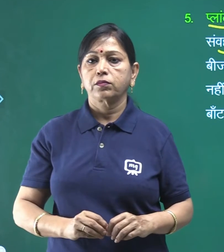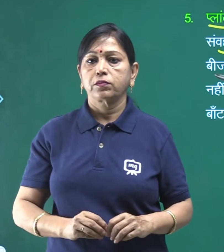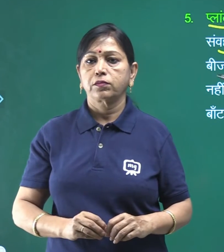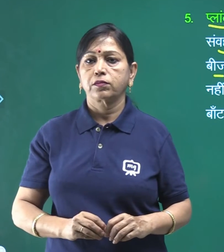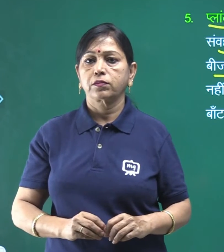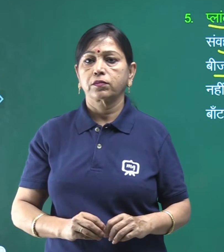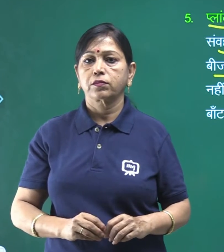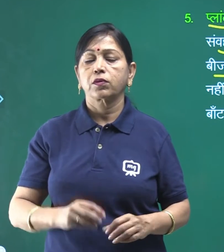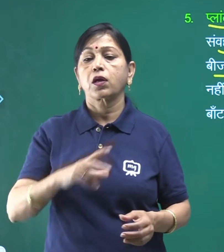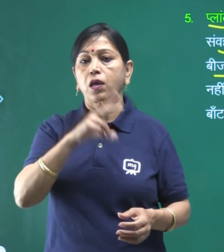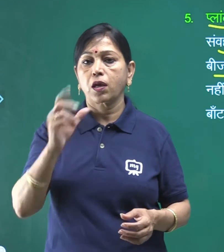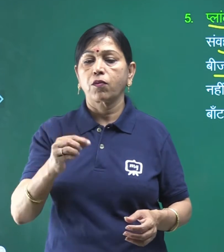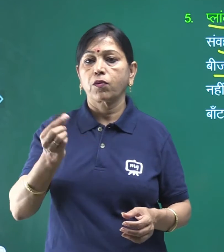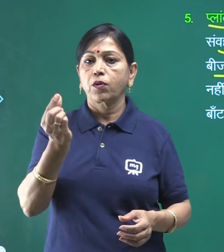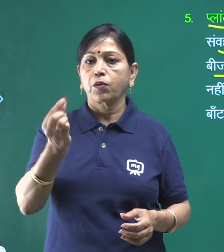एवं बीज धारण की क्षमता